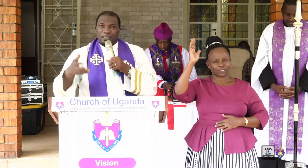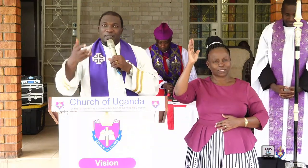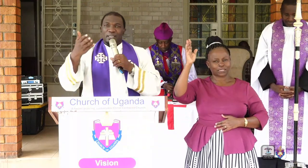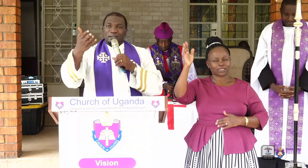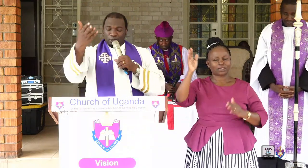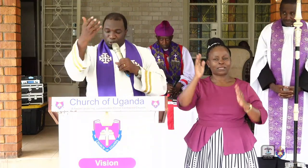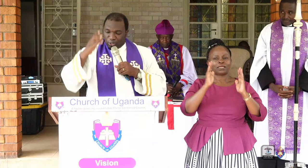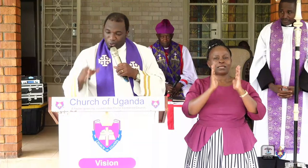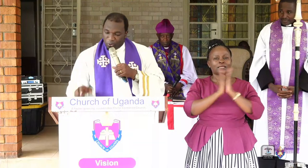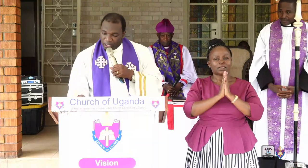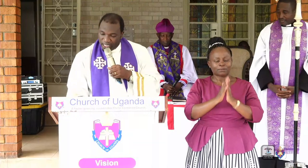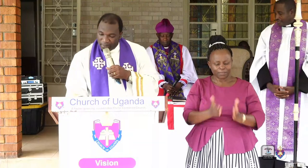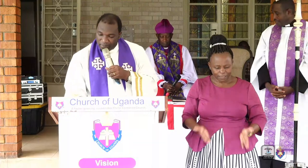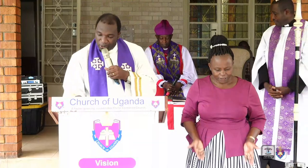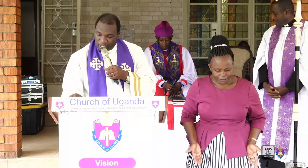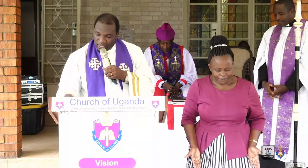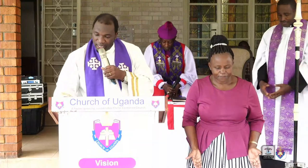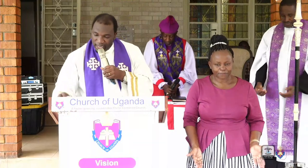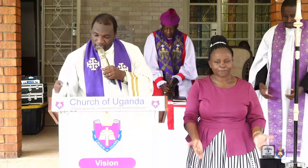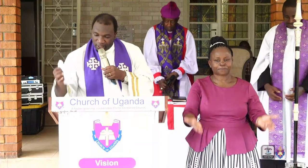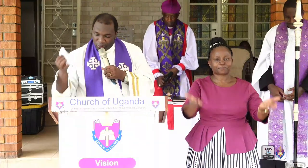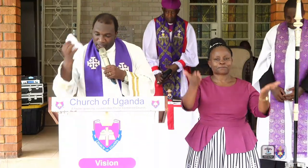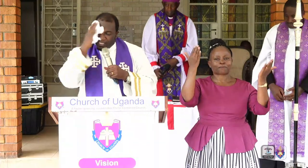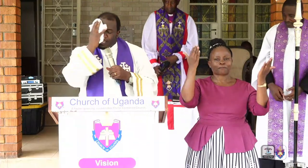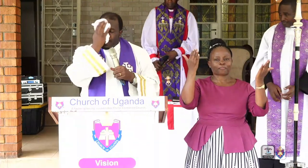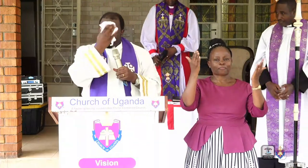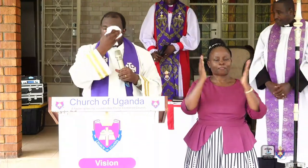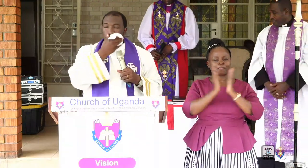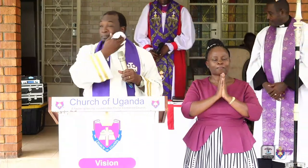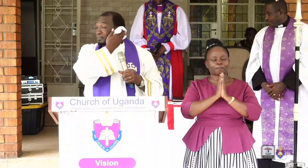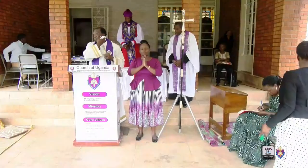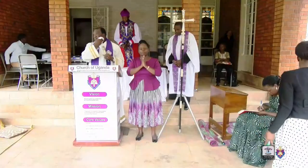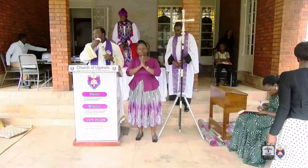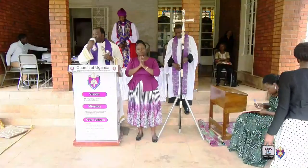Kansabe. Musitukeko kubigirebia mwe. Ate tumalilize.